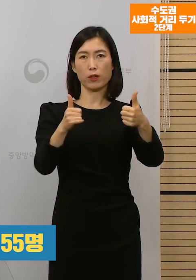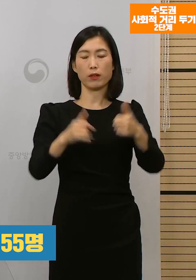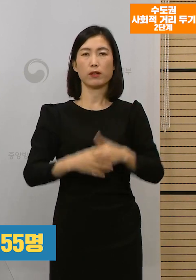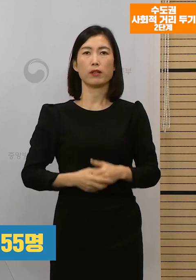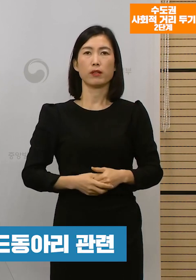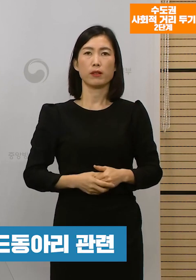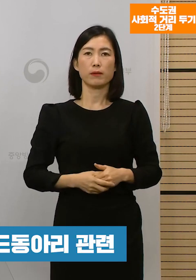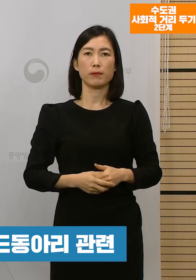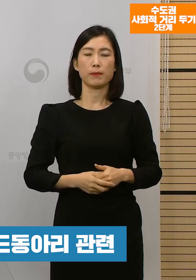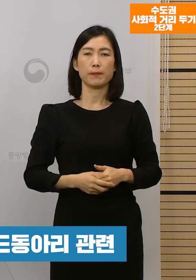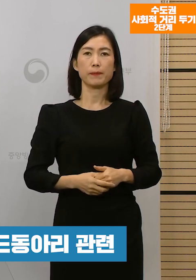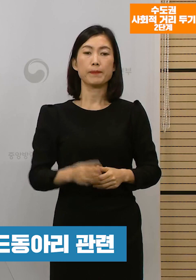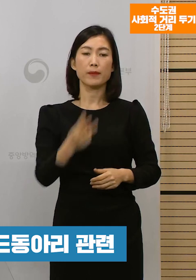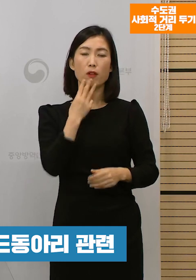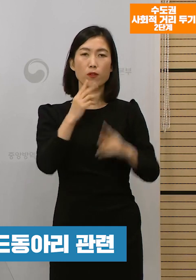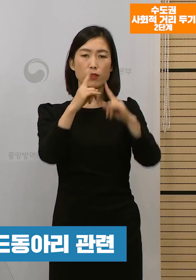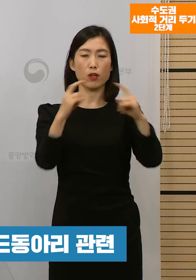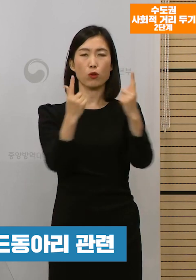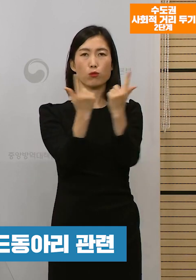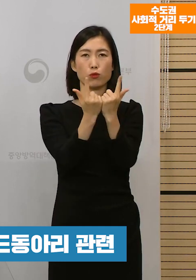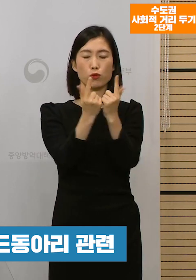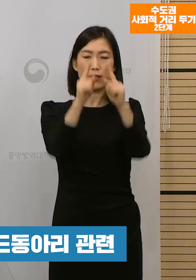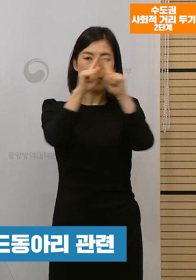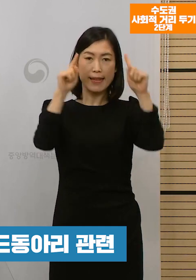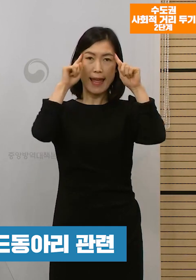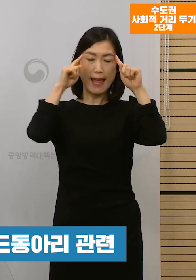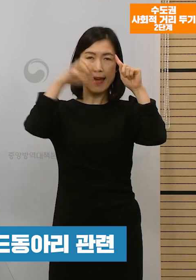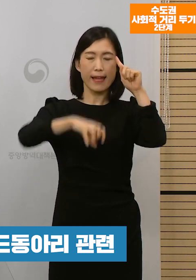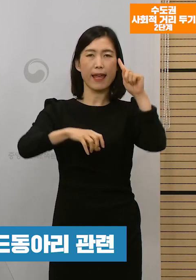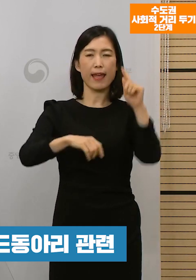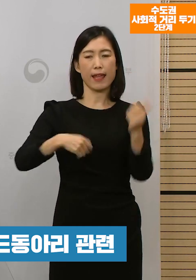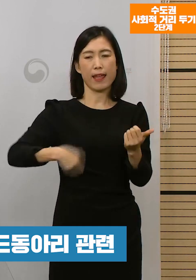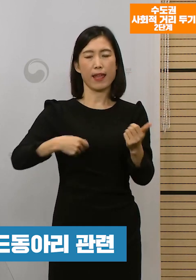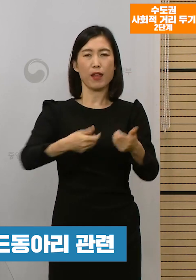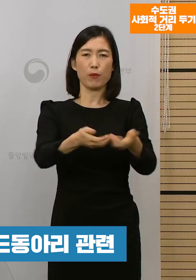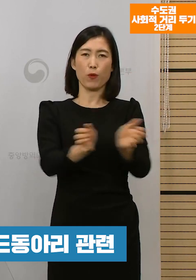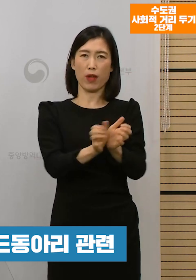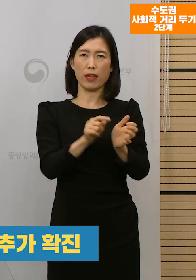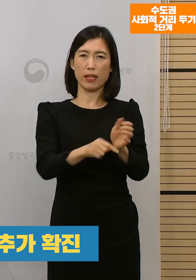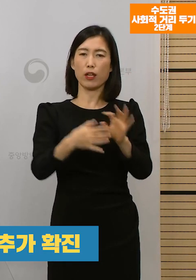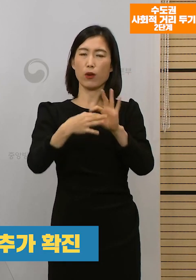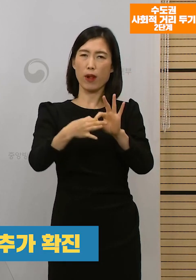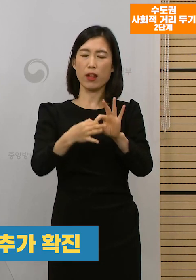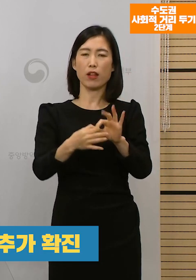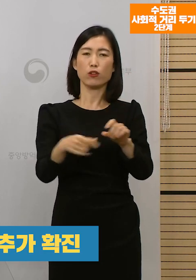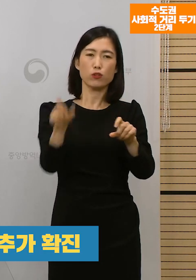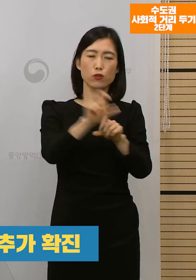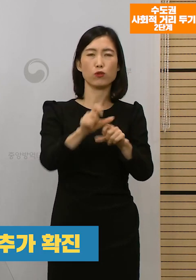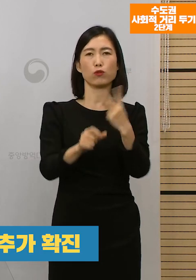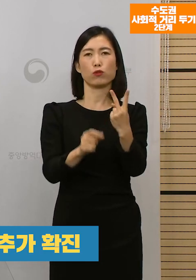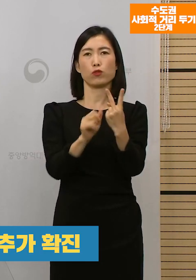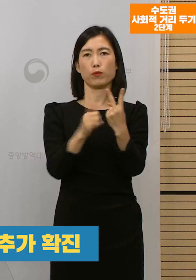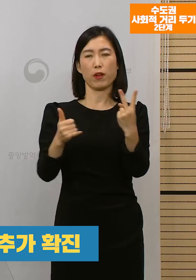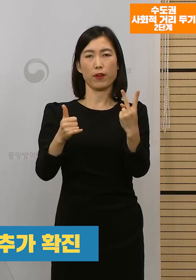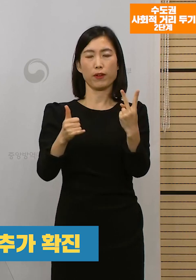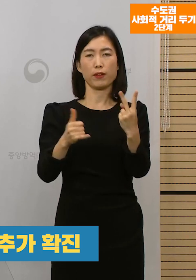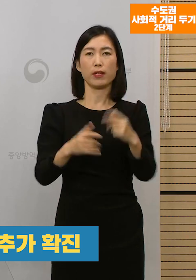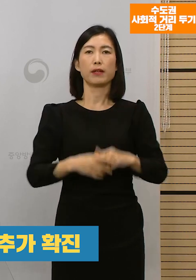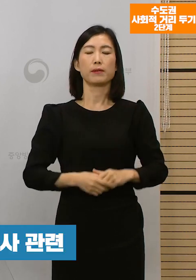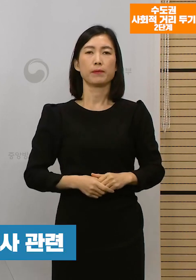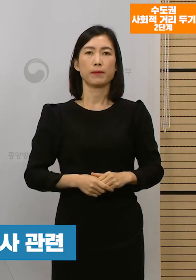55명입니다. 서울 성북구 대학교의 밴드 동아리와 관련하여 2명이 추가